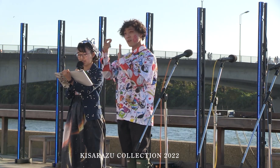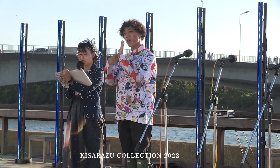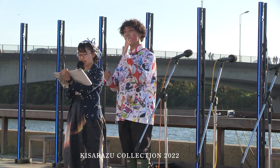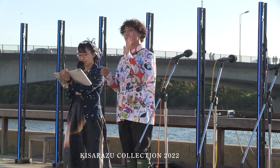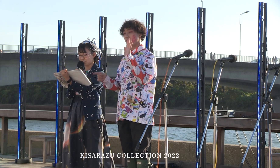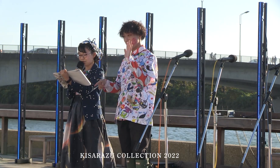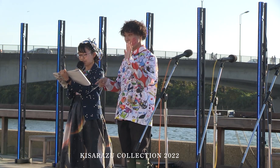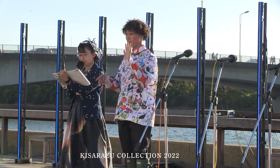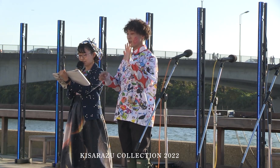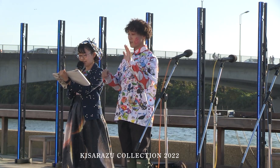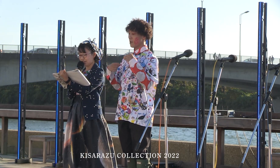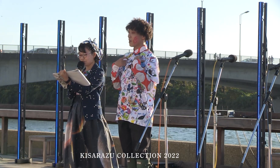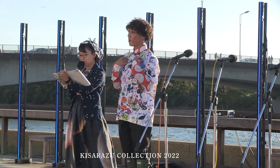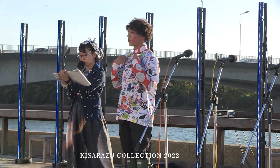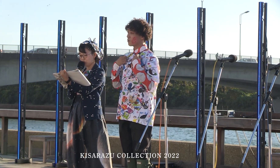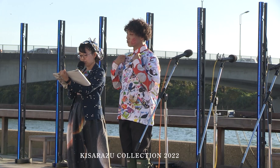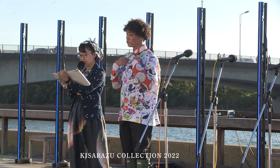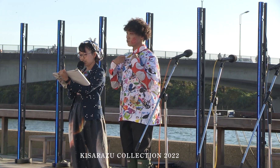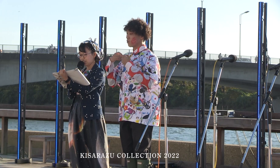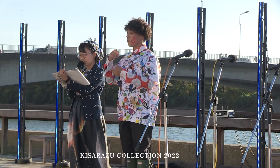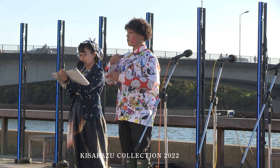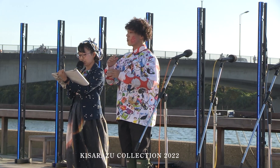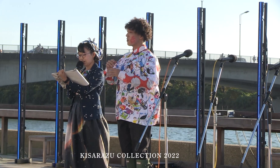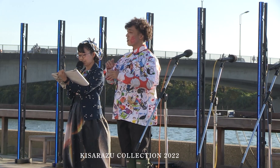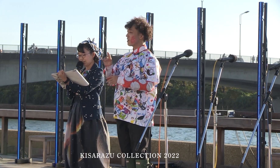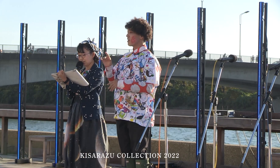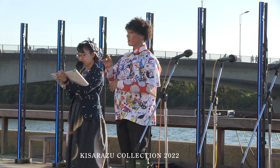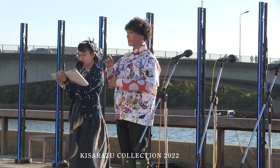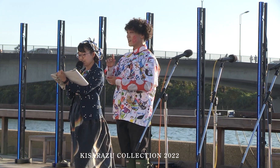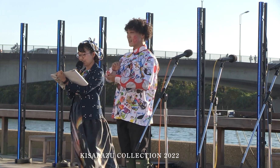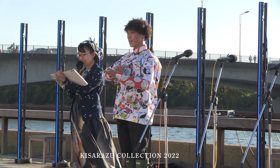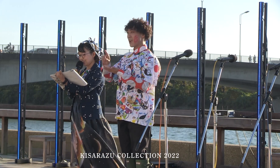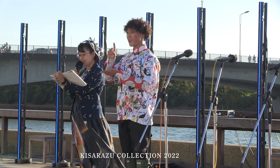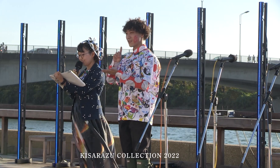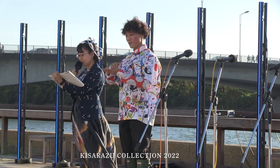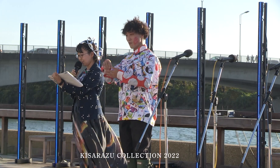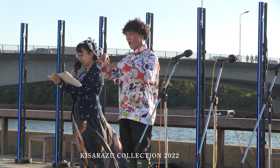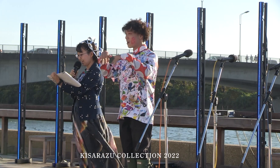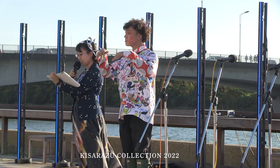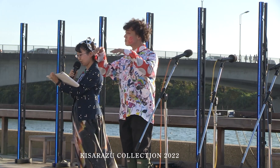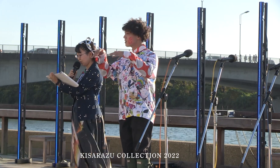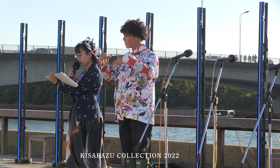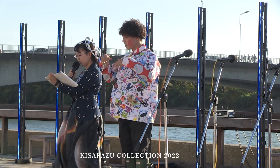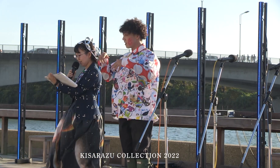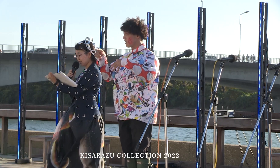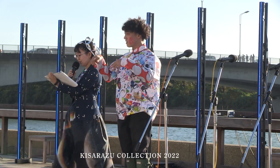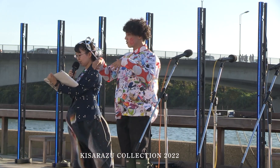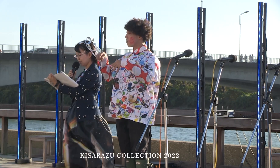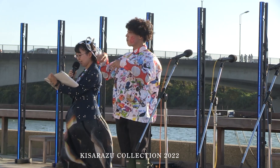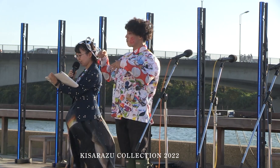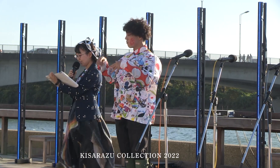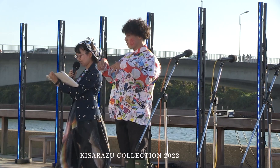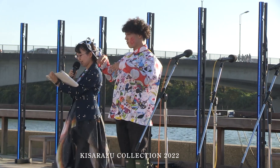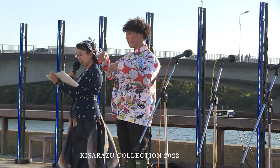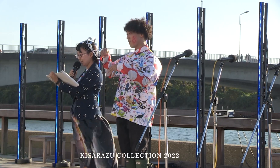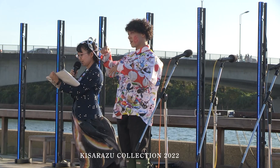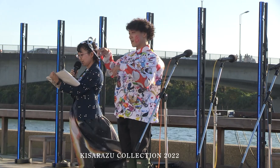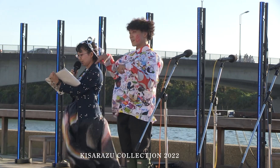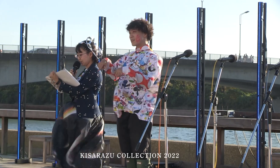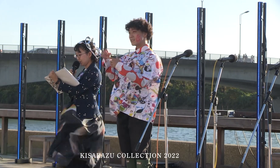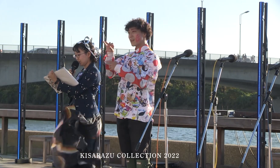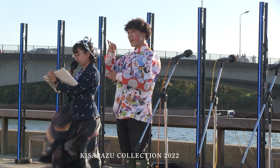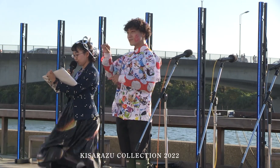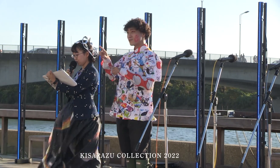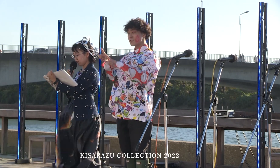し、集まったデザインをもとに千葉県立木更津東高等学校の生徒たちが